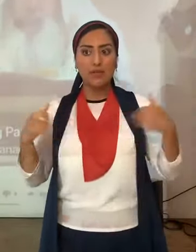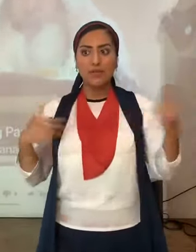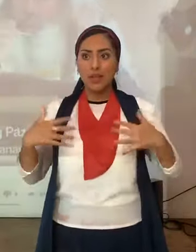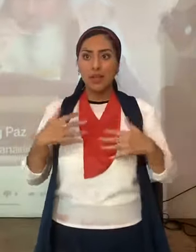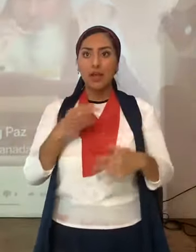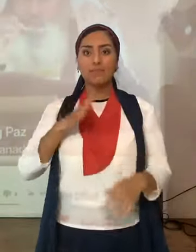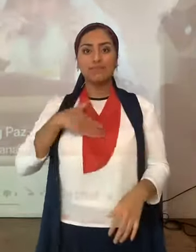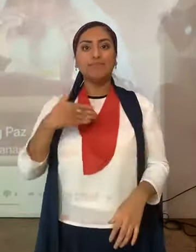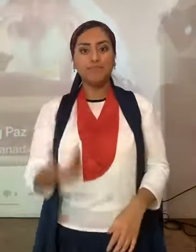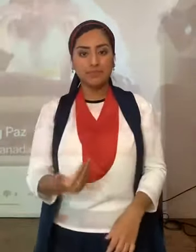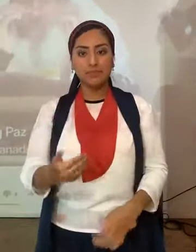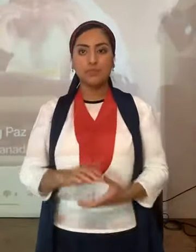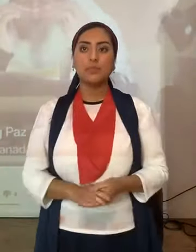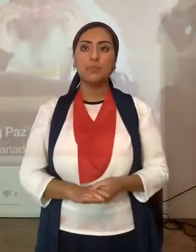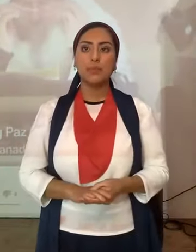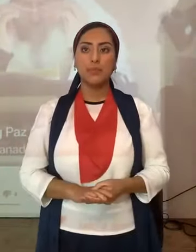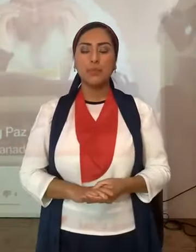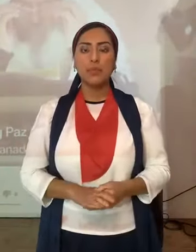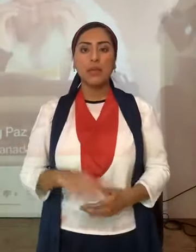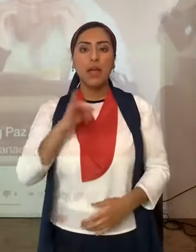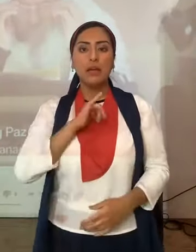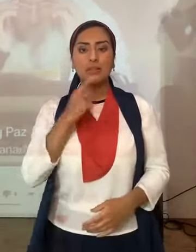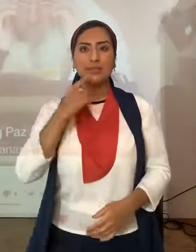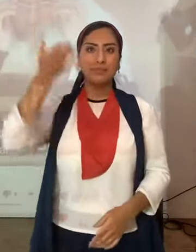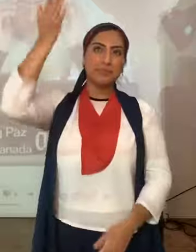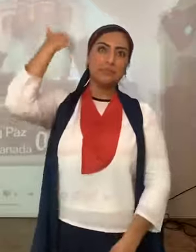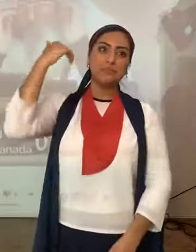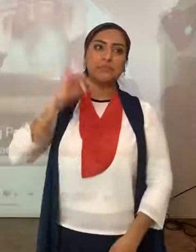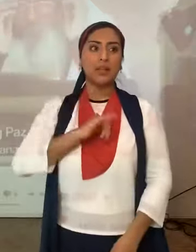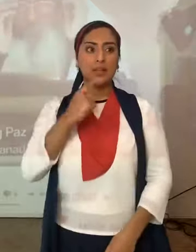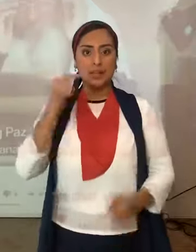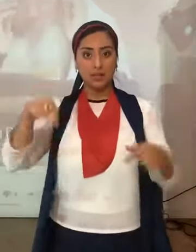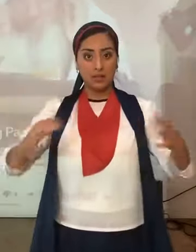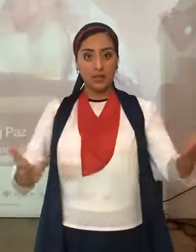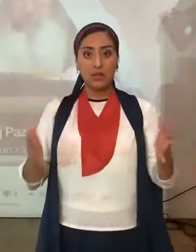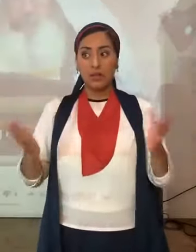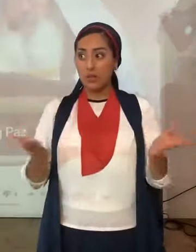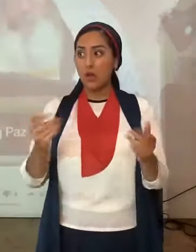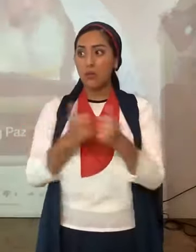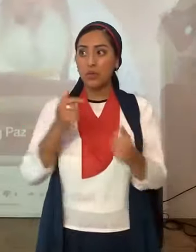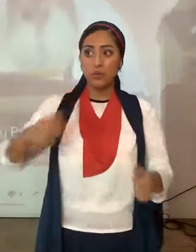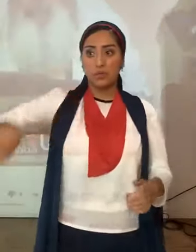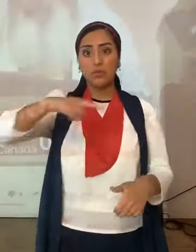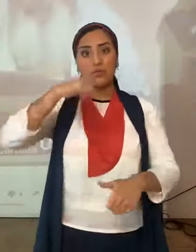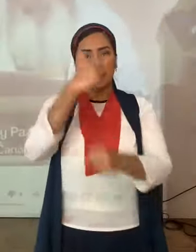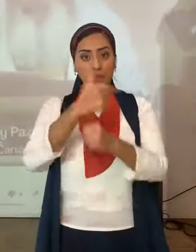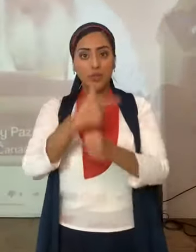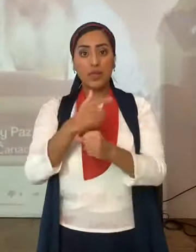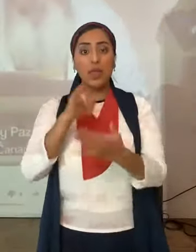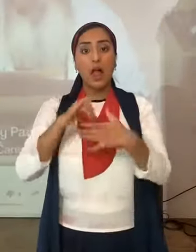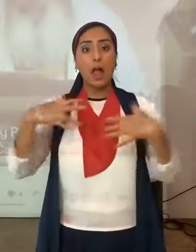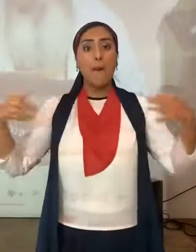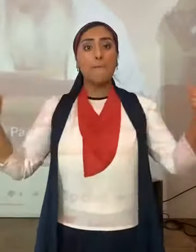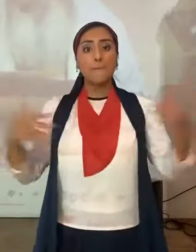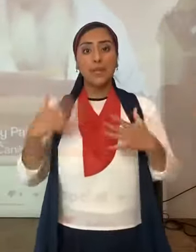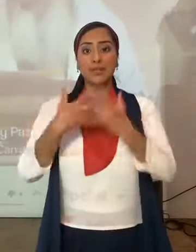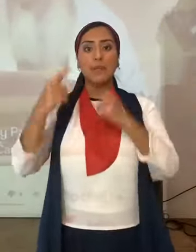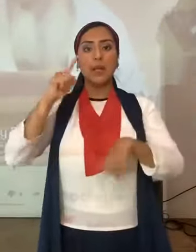y angustia. Yo dije algún día acá con ustedes, amados hermanos, que miedo es